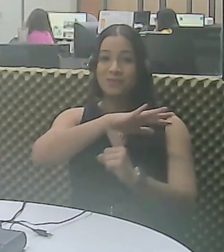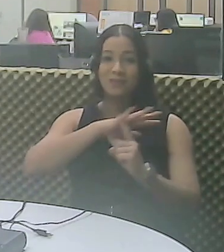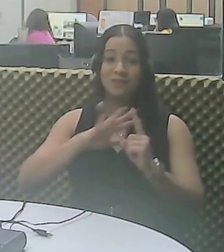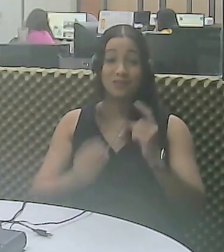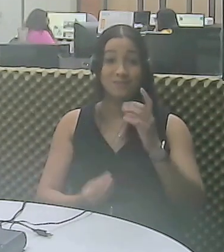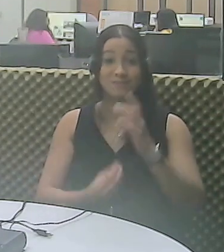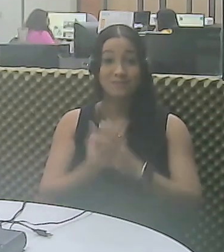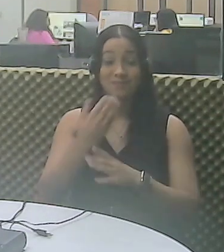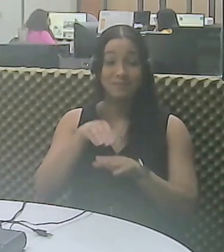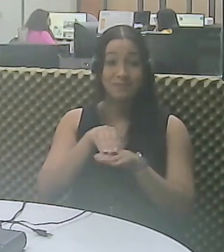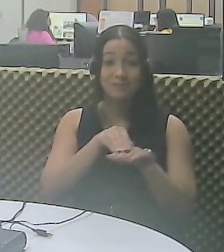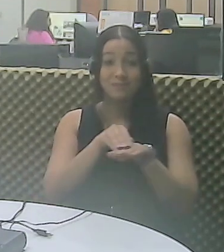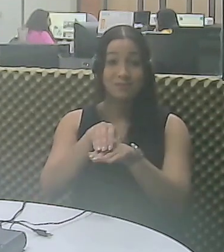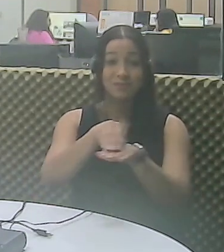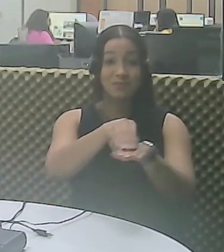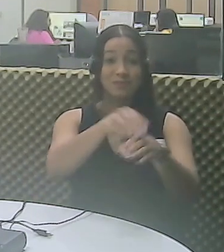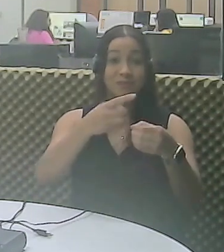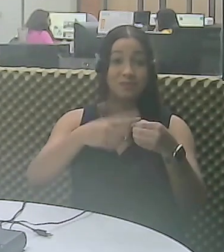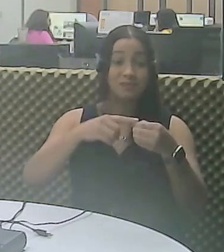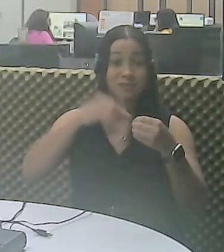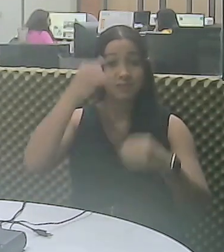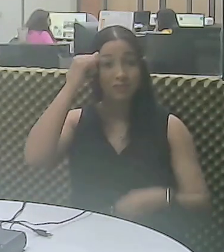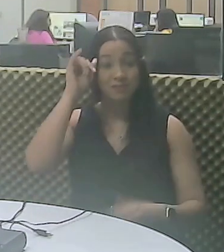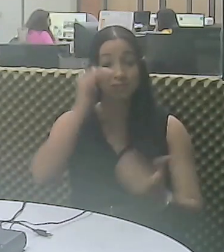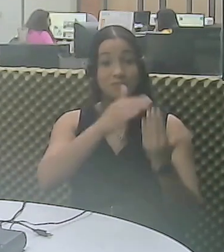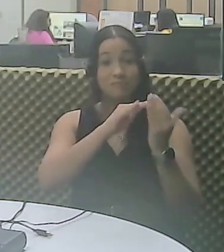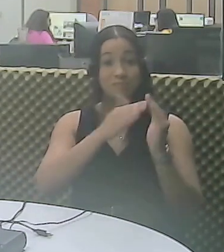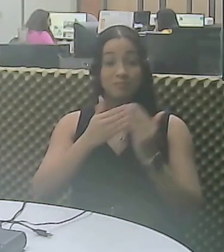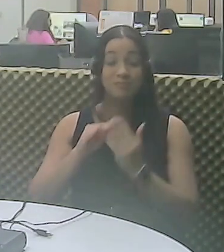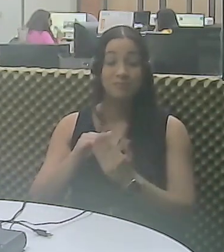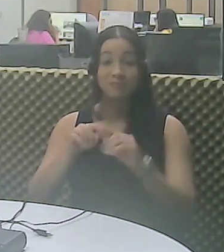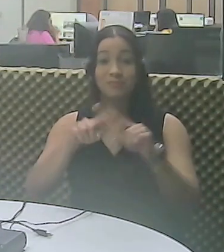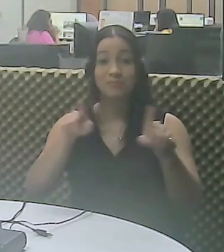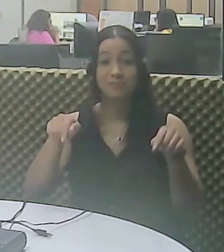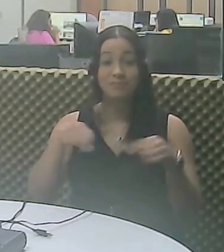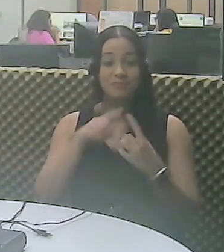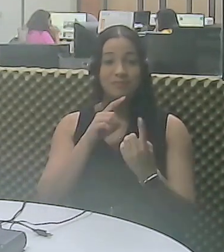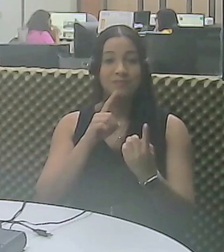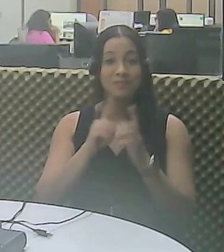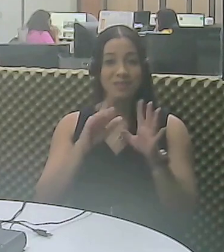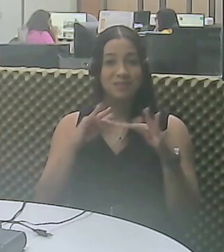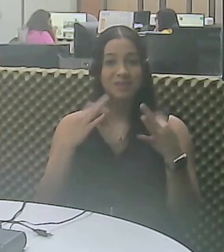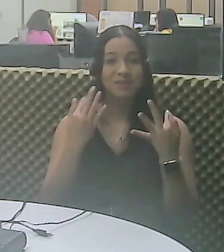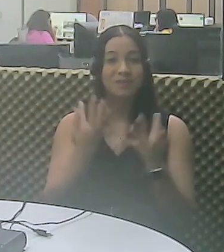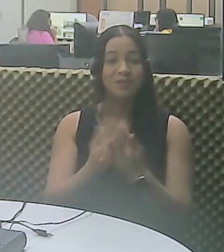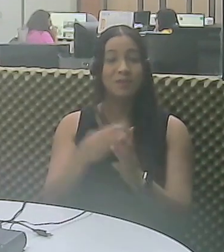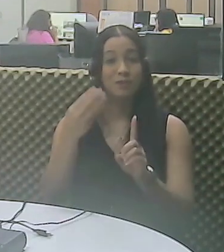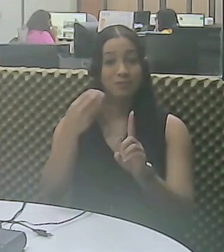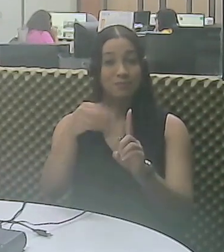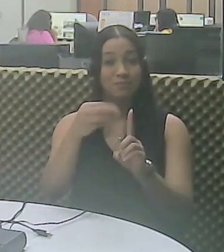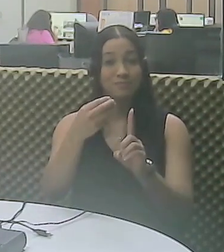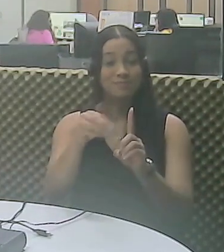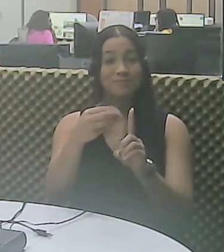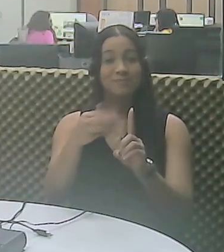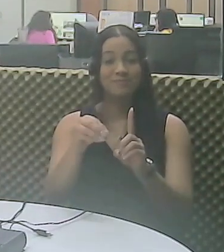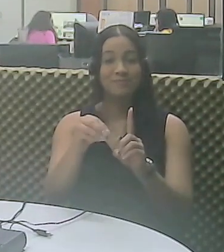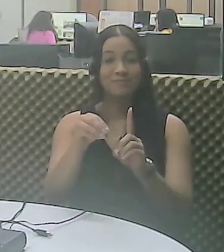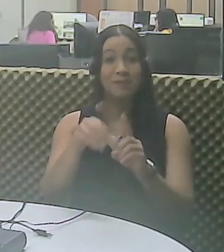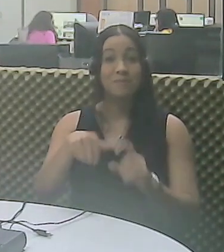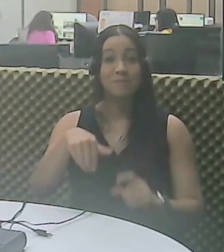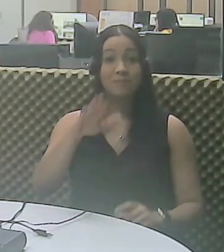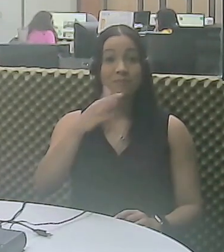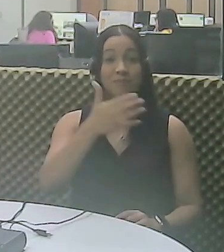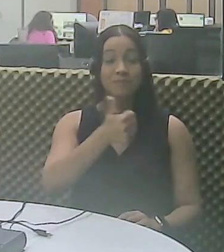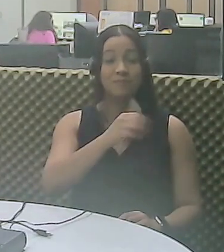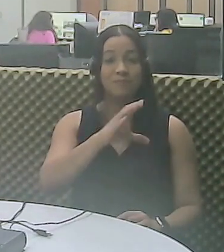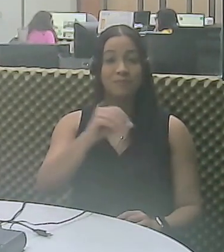Ele percorre as zonas urbana e rural, loteamentos e assentamentos, prestando atendimento para famílias em situação de vulnerabilidade. Foram mais de